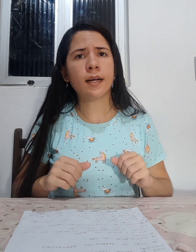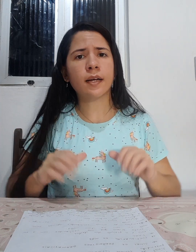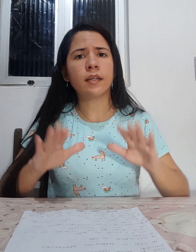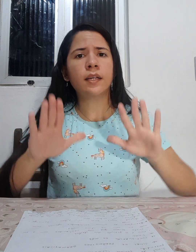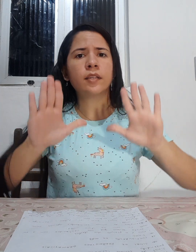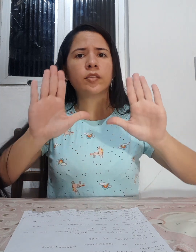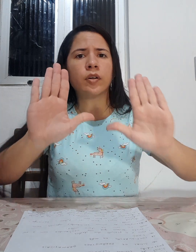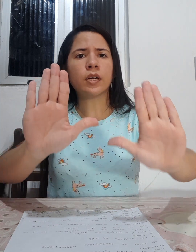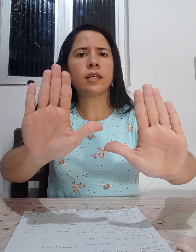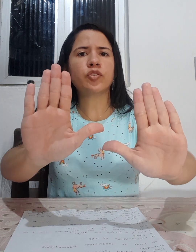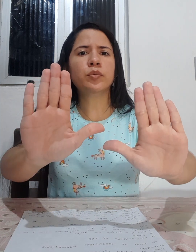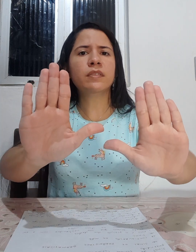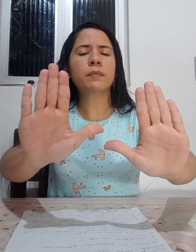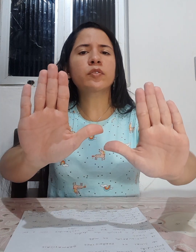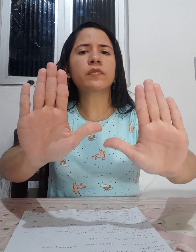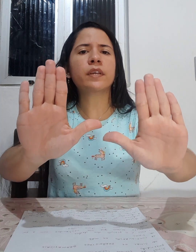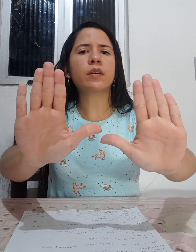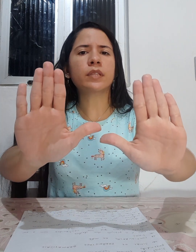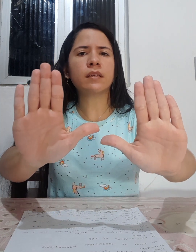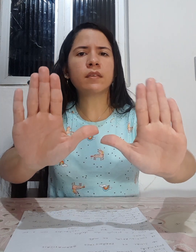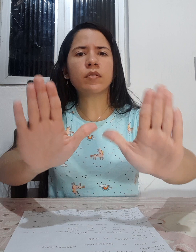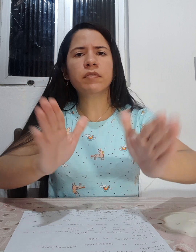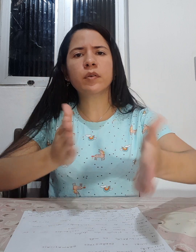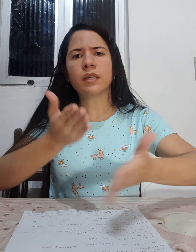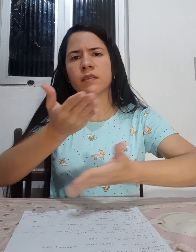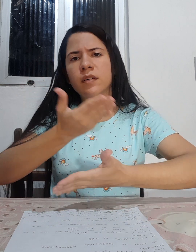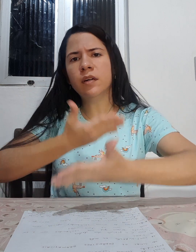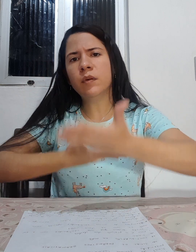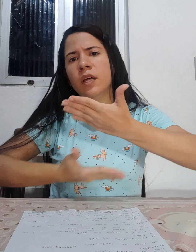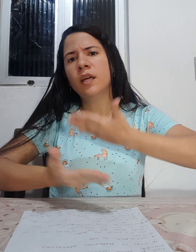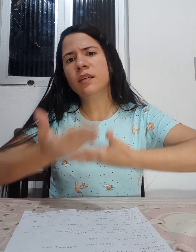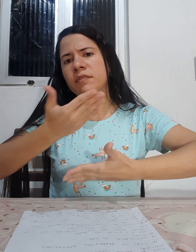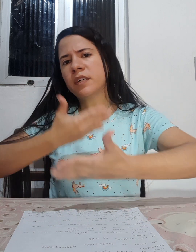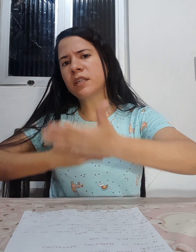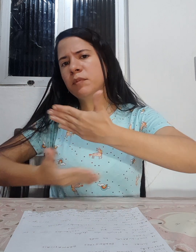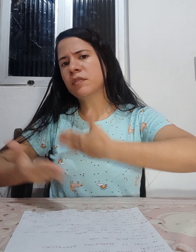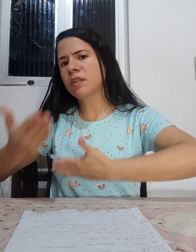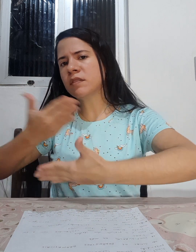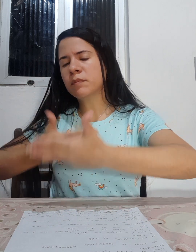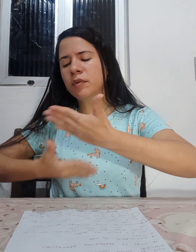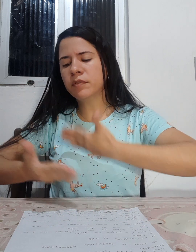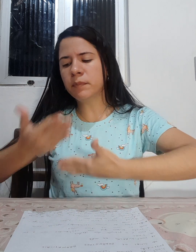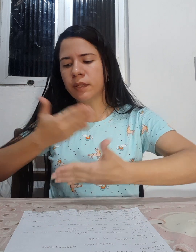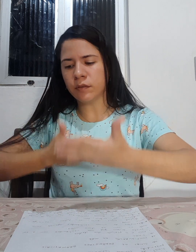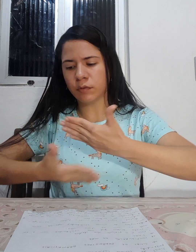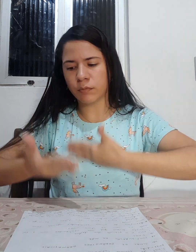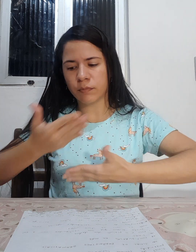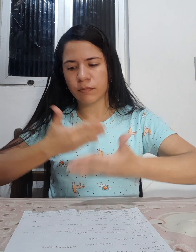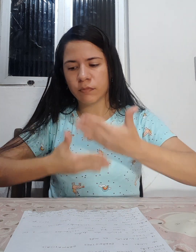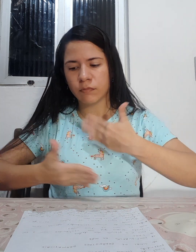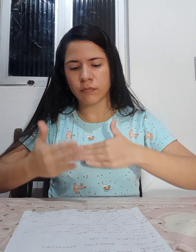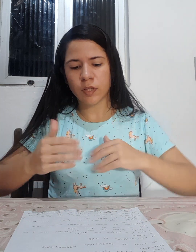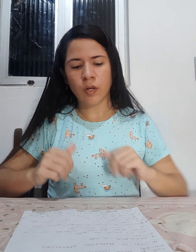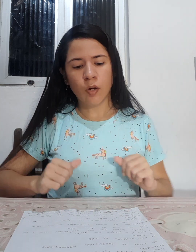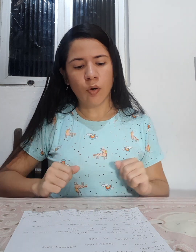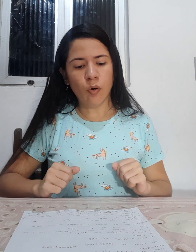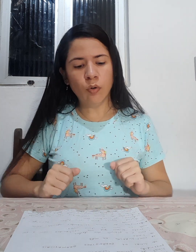trocar. Trocar, as duas mãos ficam nessa configuração e faremos esse movimento.